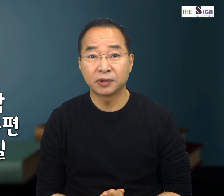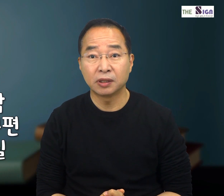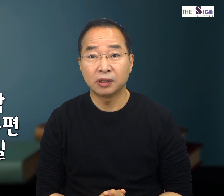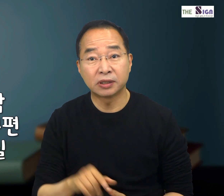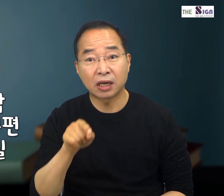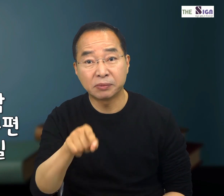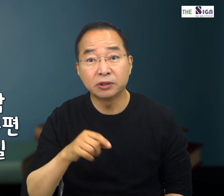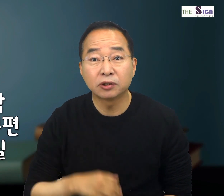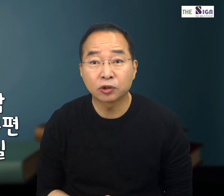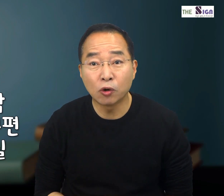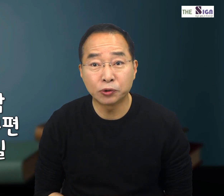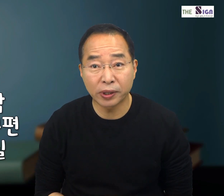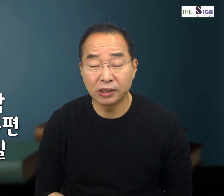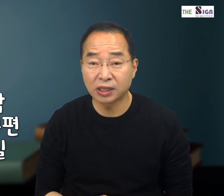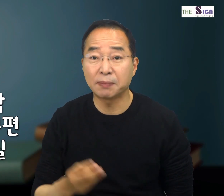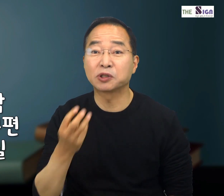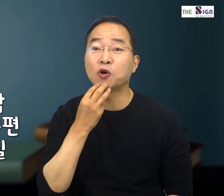이 사람은 서울 쪽에 있는 사람은 서울.